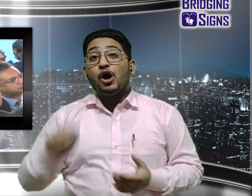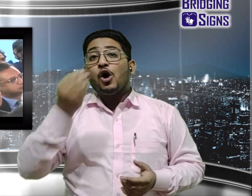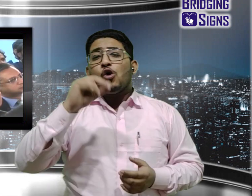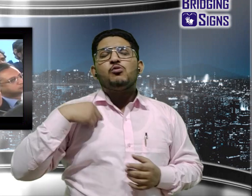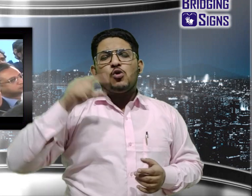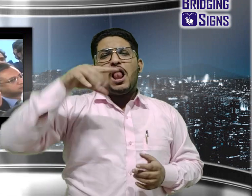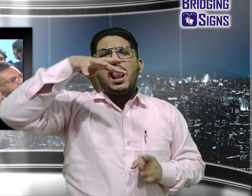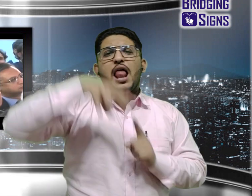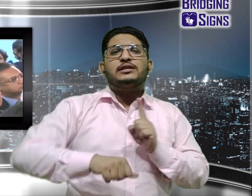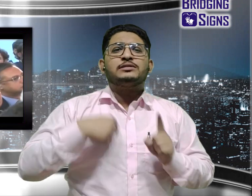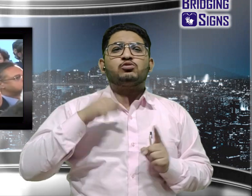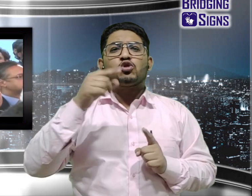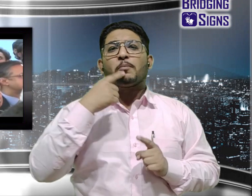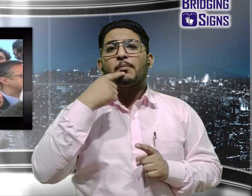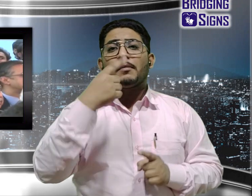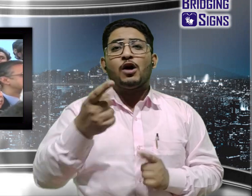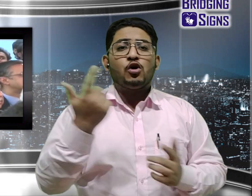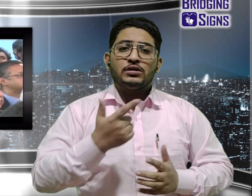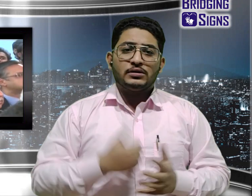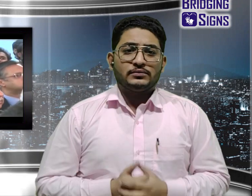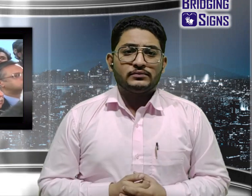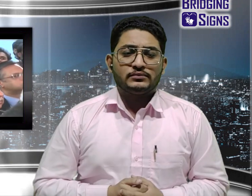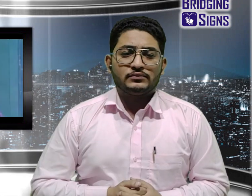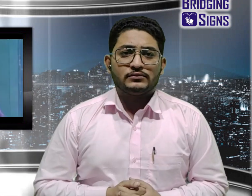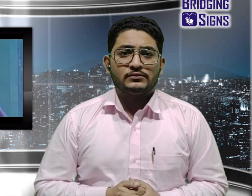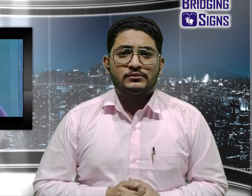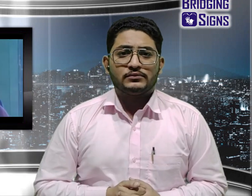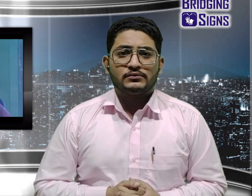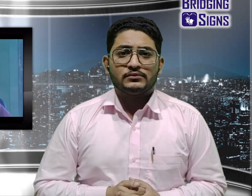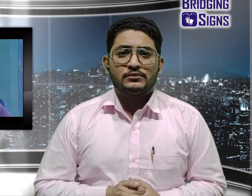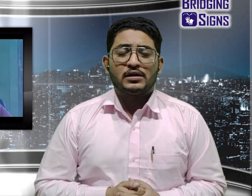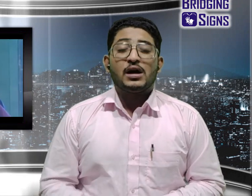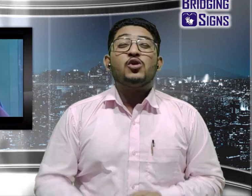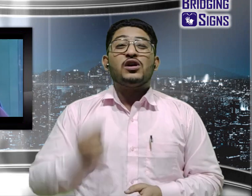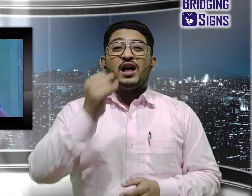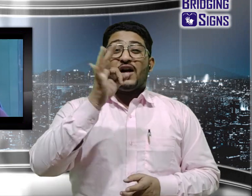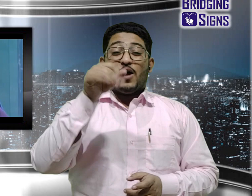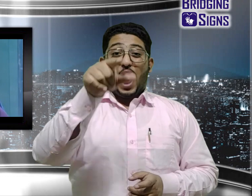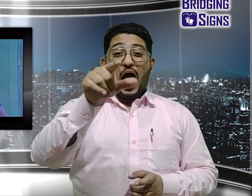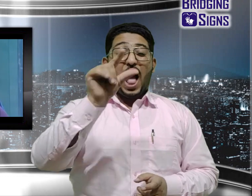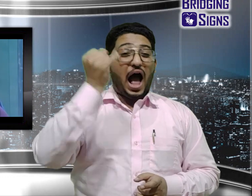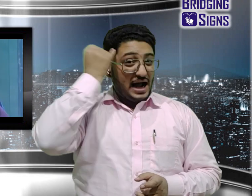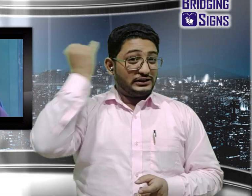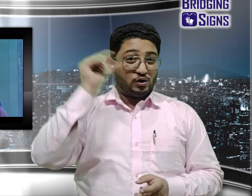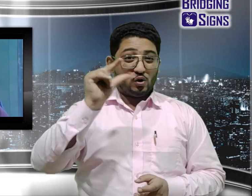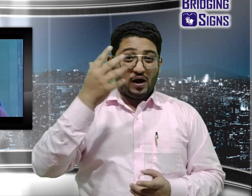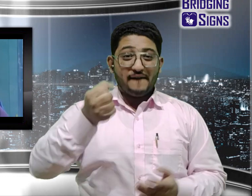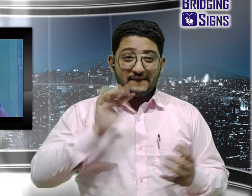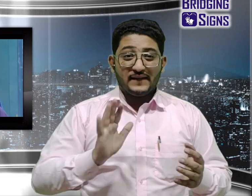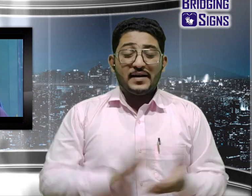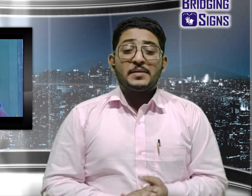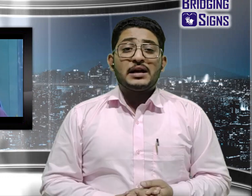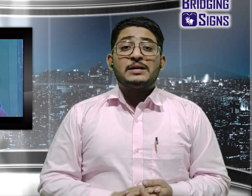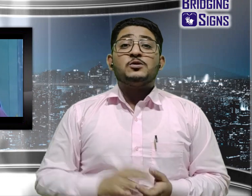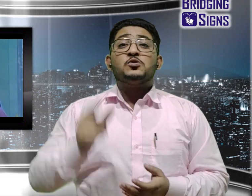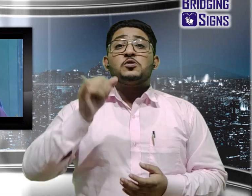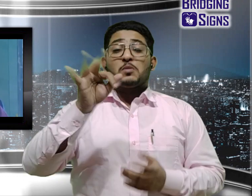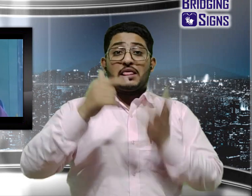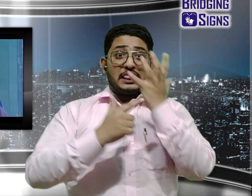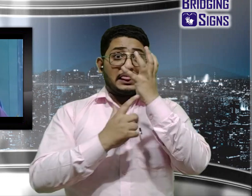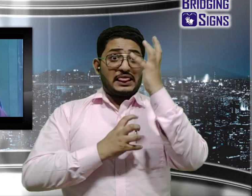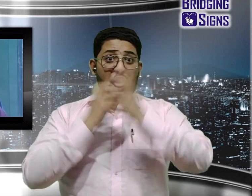और ये आखिरी बात मैं ये कहना चाहूँगी कि आपके अगर आइडियाज़ हैं जिसके थ्रू आपके